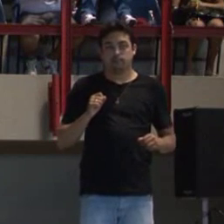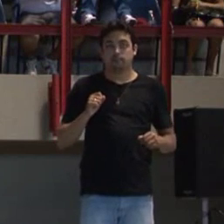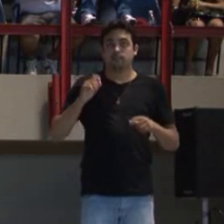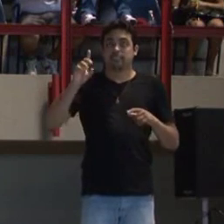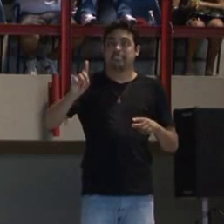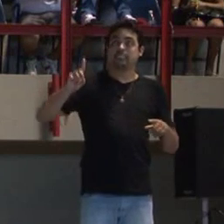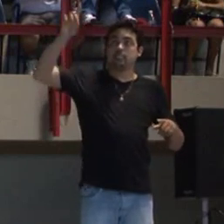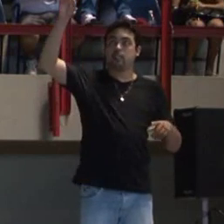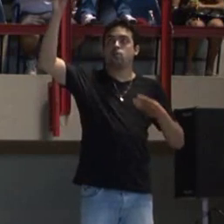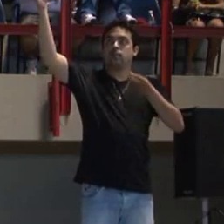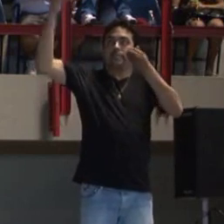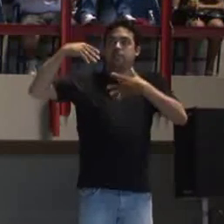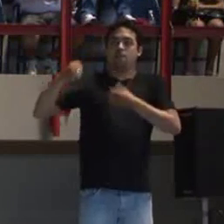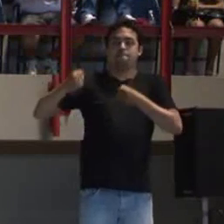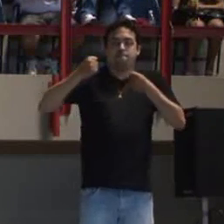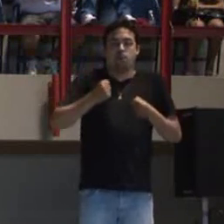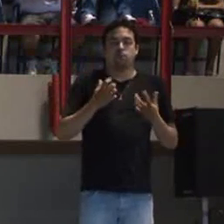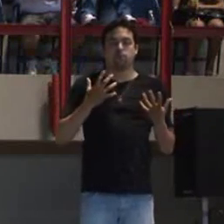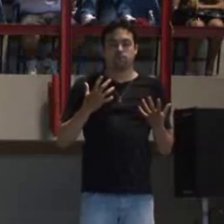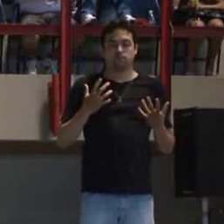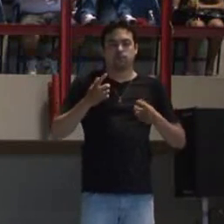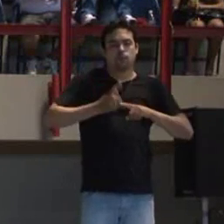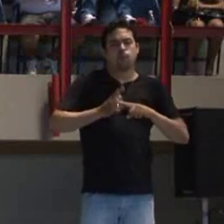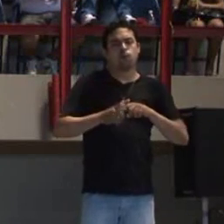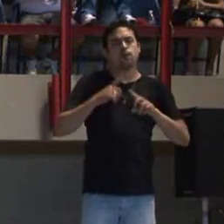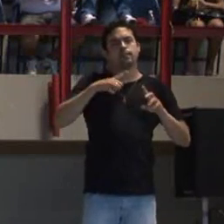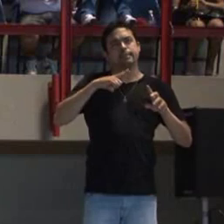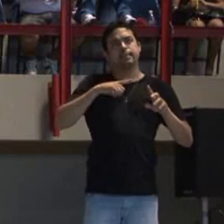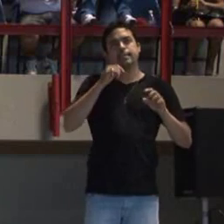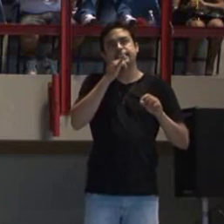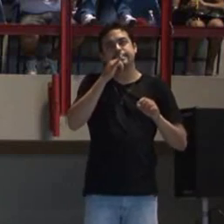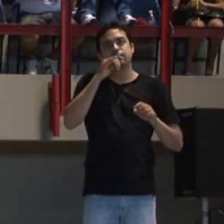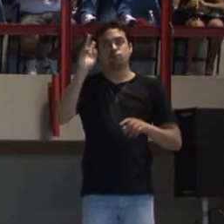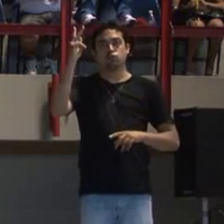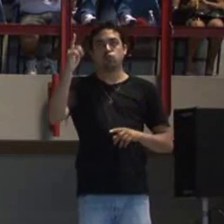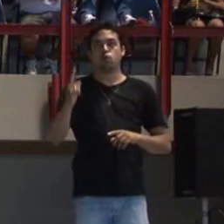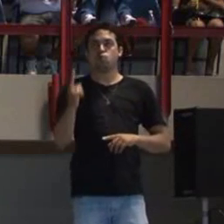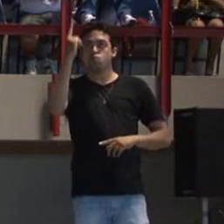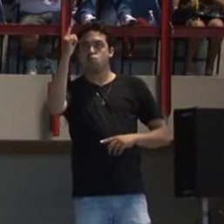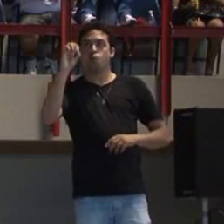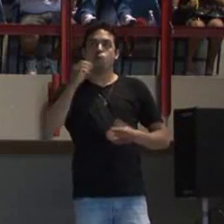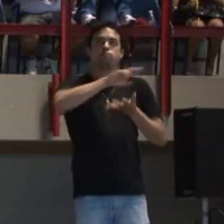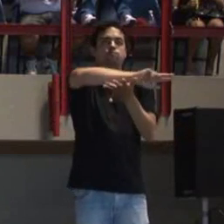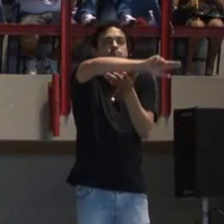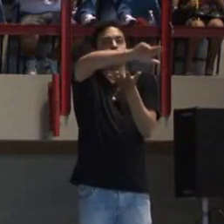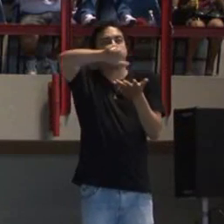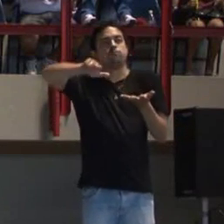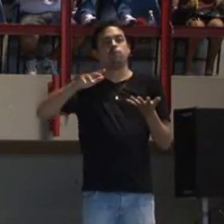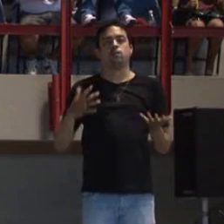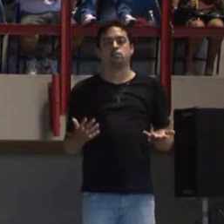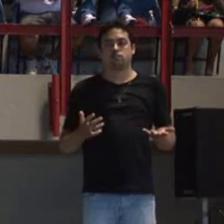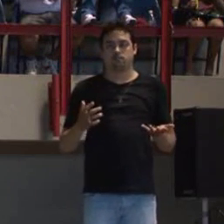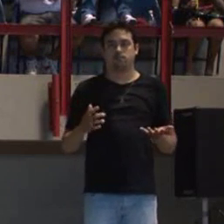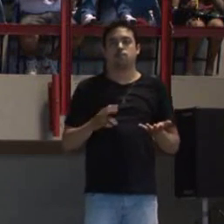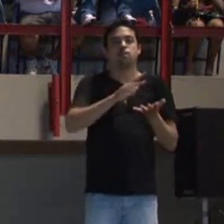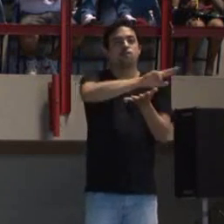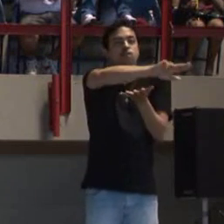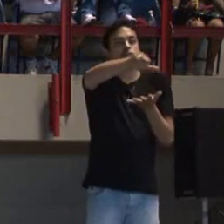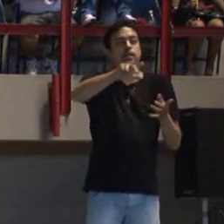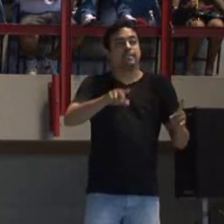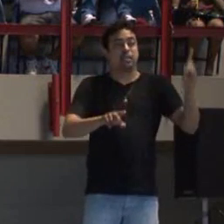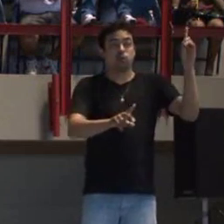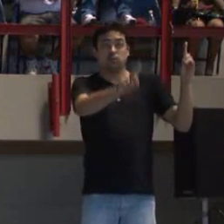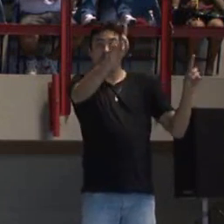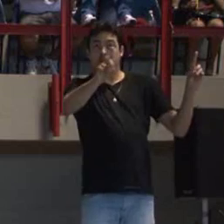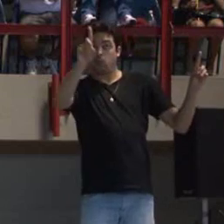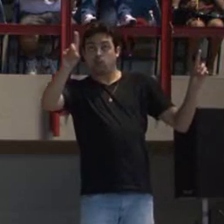Os deuses. É melhor que exista na época, na história antiga, um deus ou vários? Vários, porque se tiver